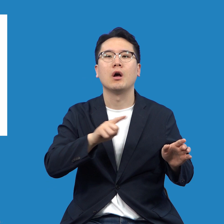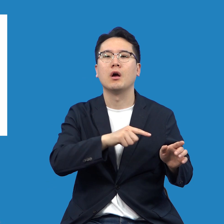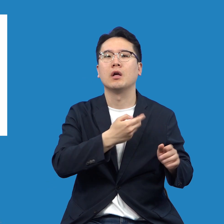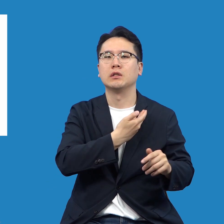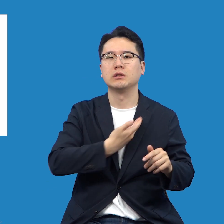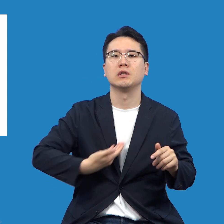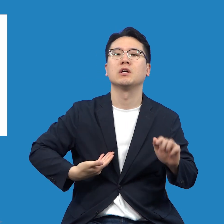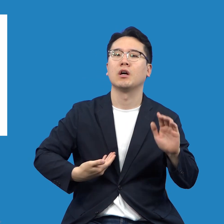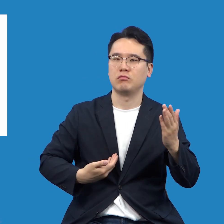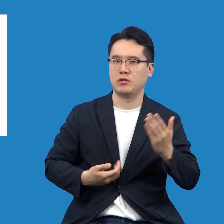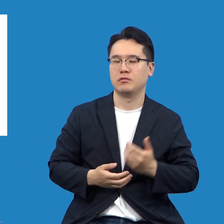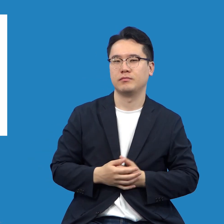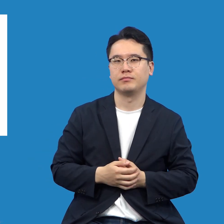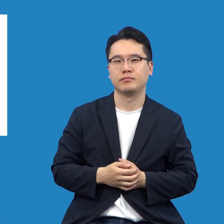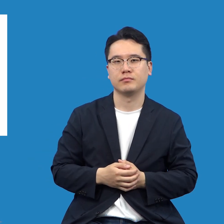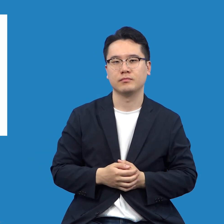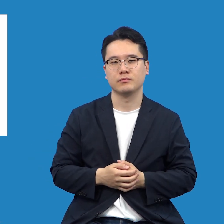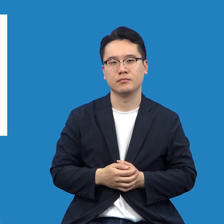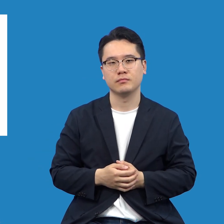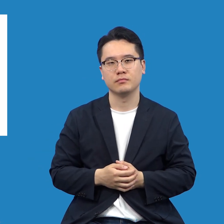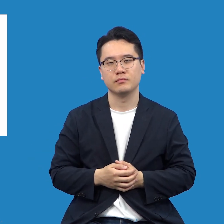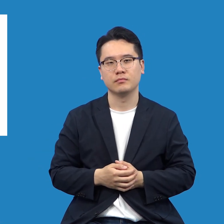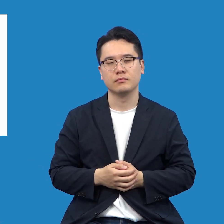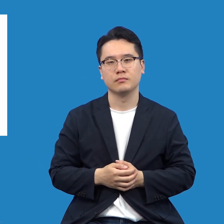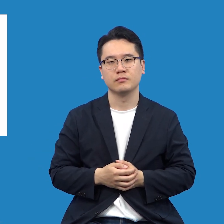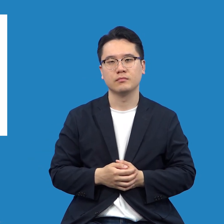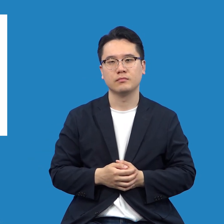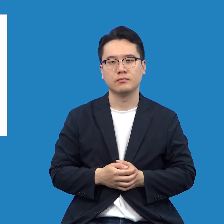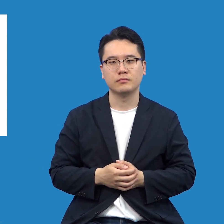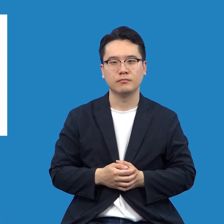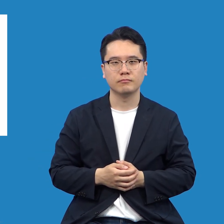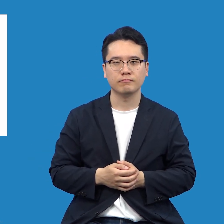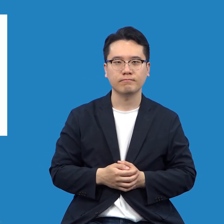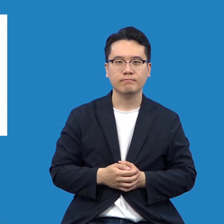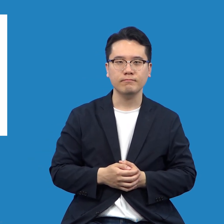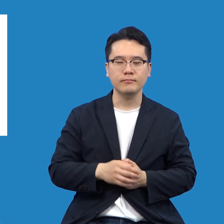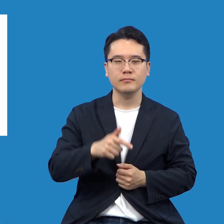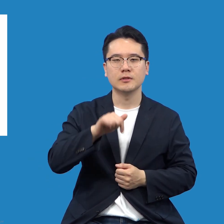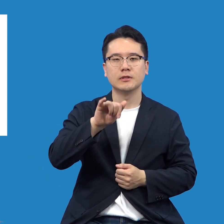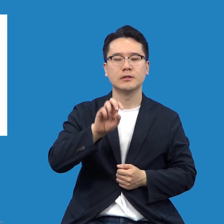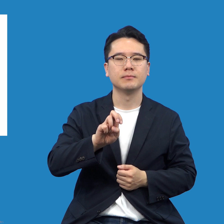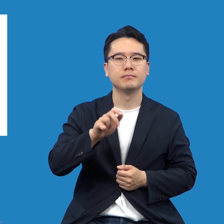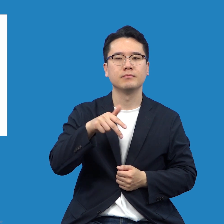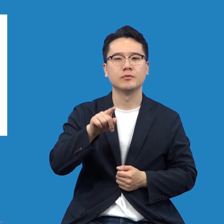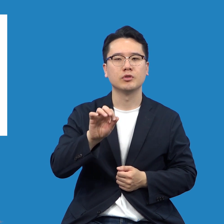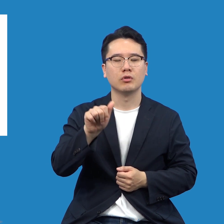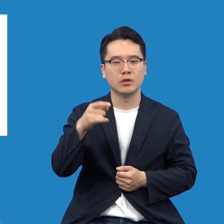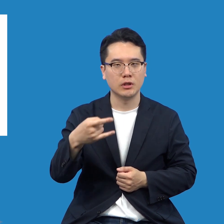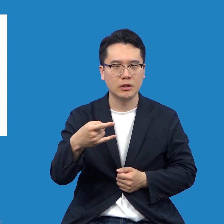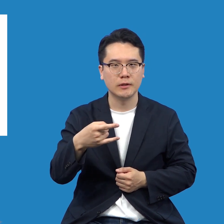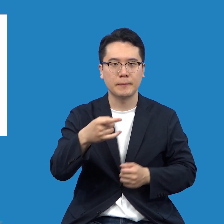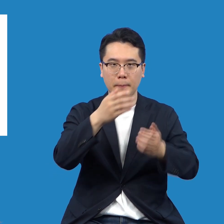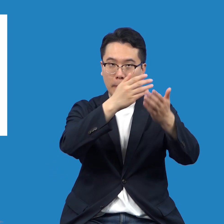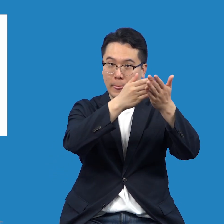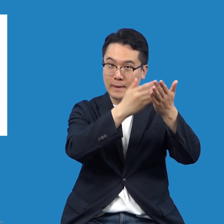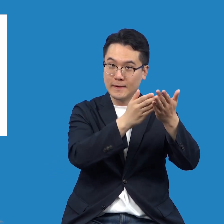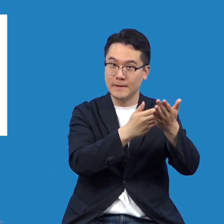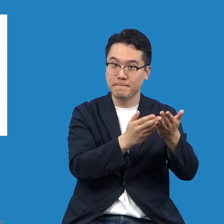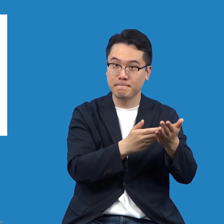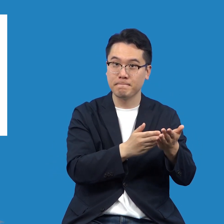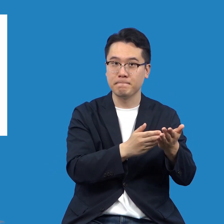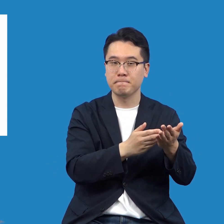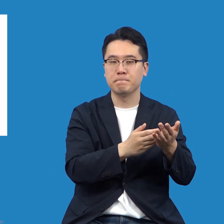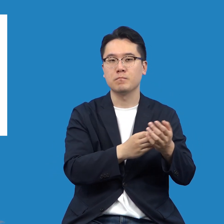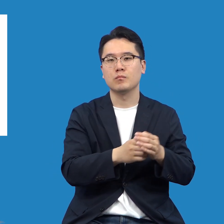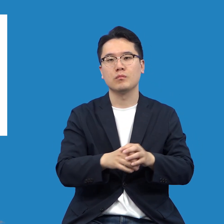저 추사 김정희의 그 초상인데 오른쪽에 있는 저 그림이 소치 허련이